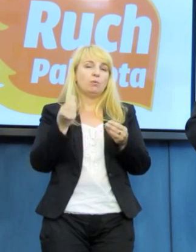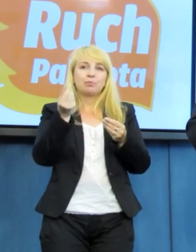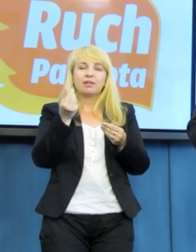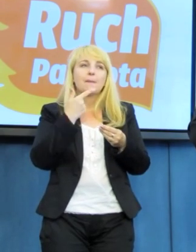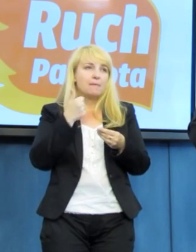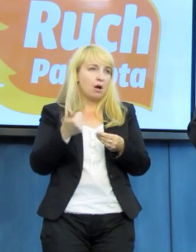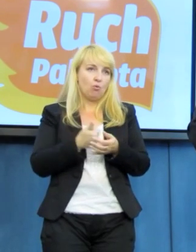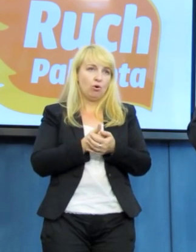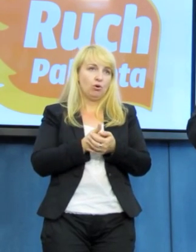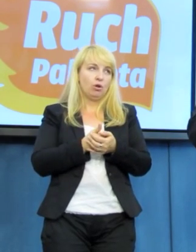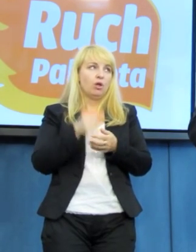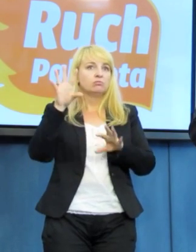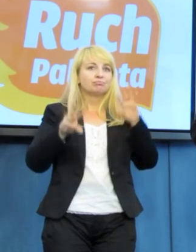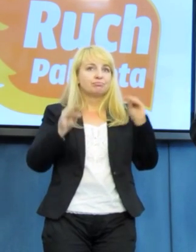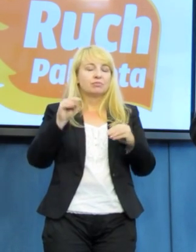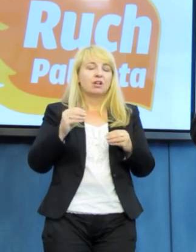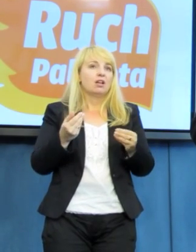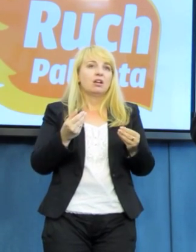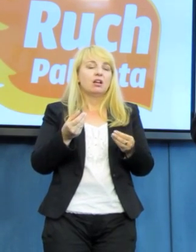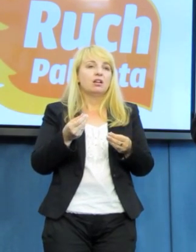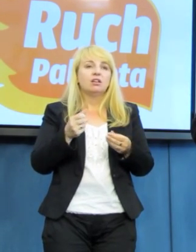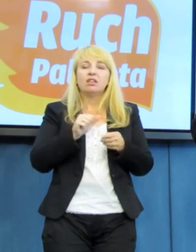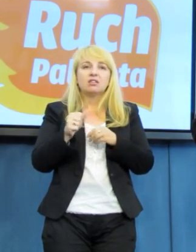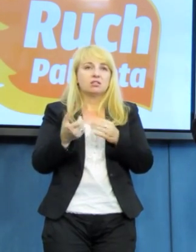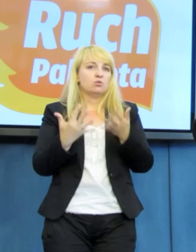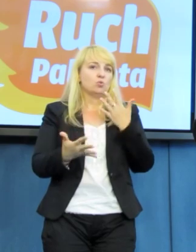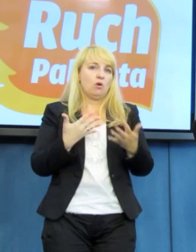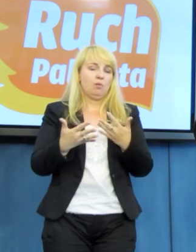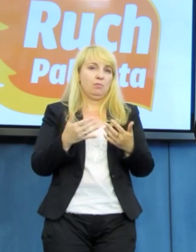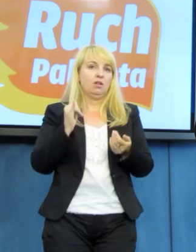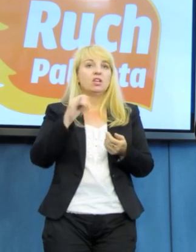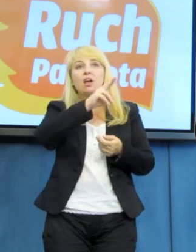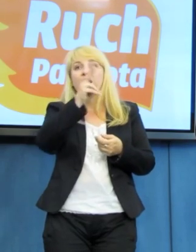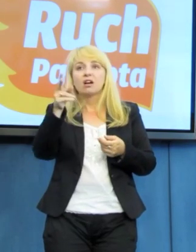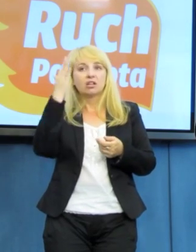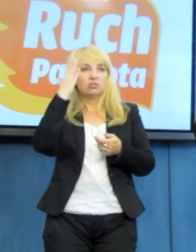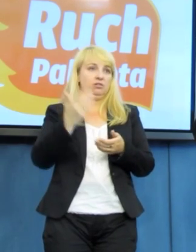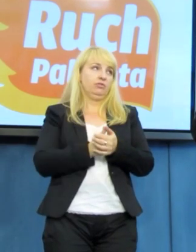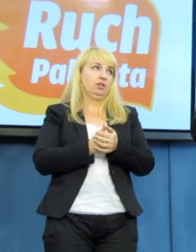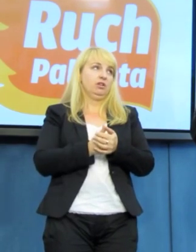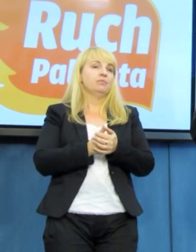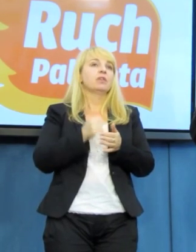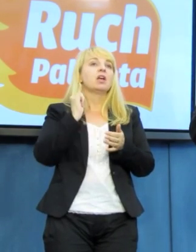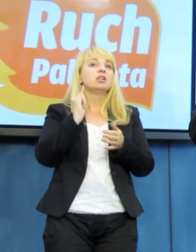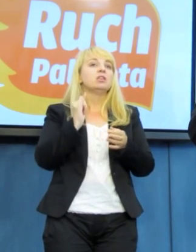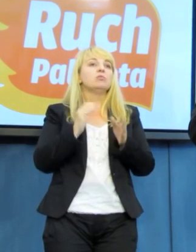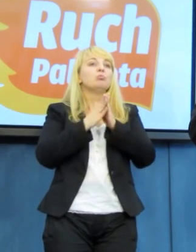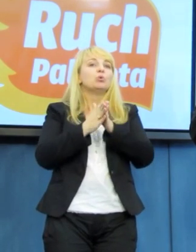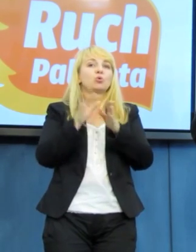co najmniej tragiczny i wszyscy o tym wiedzą i domagają się